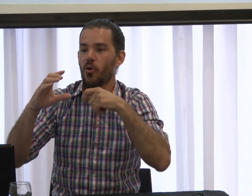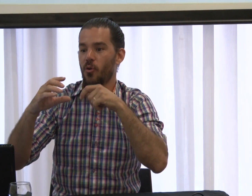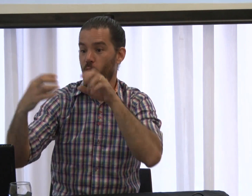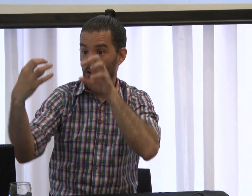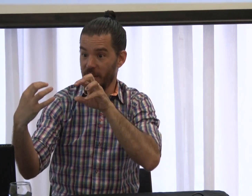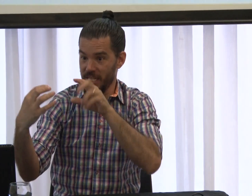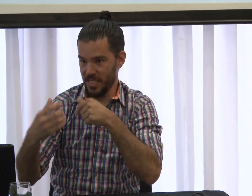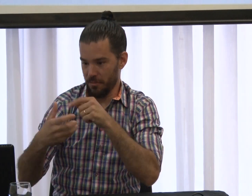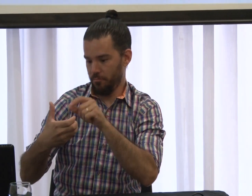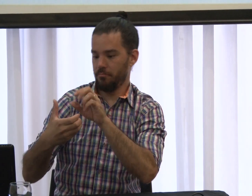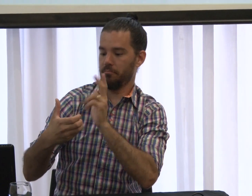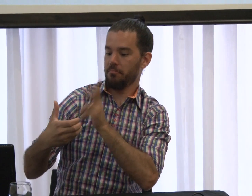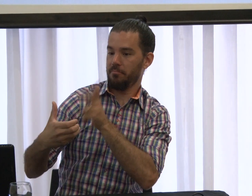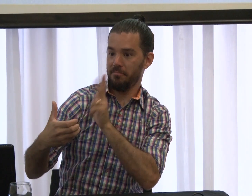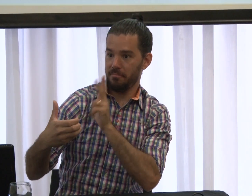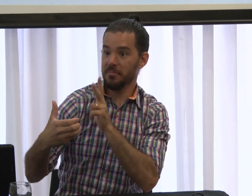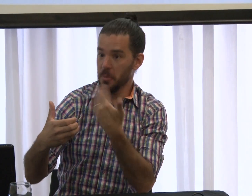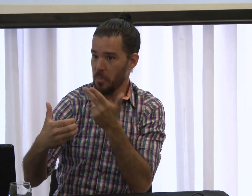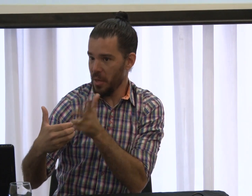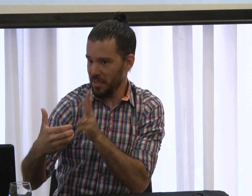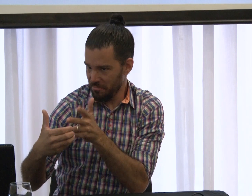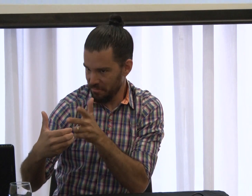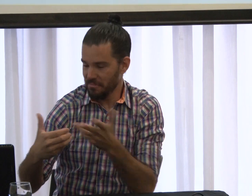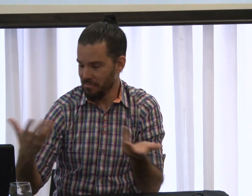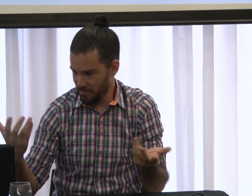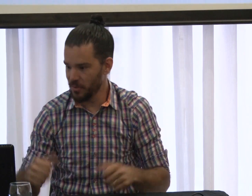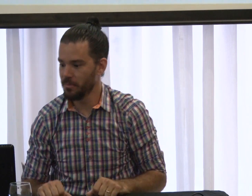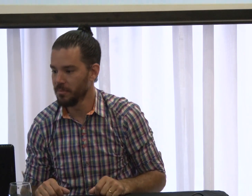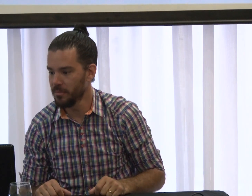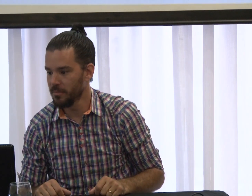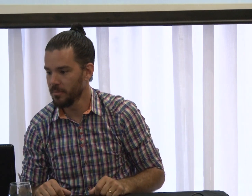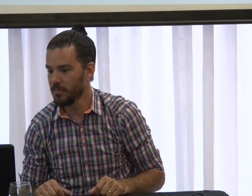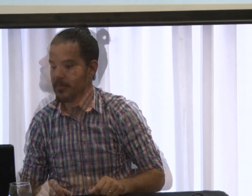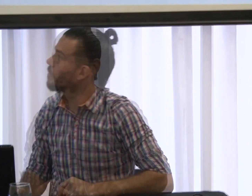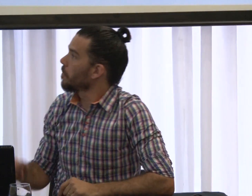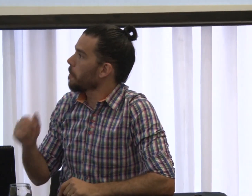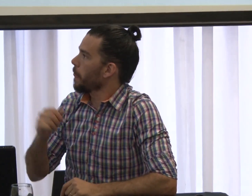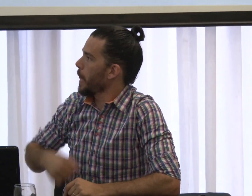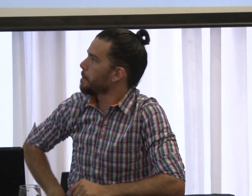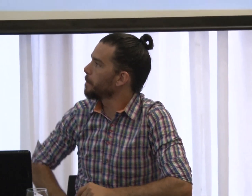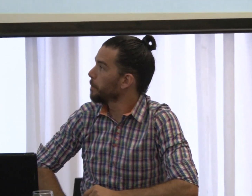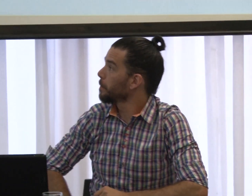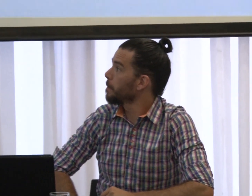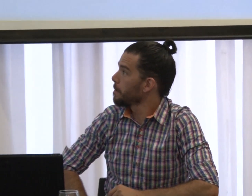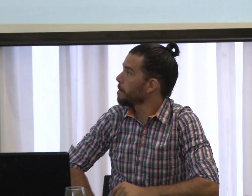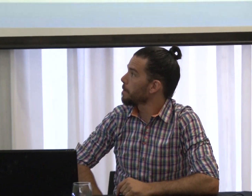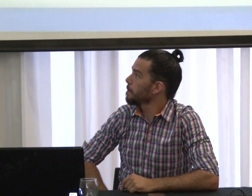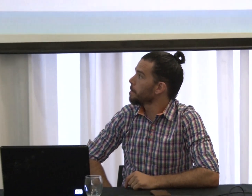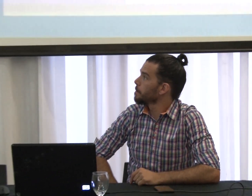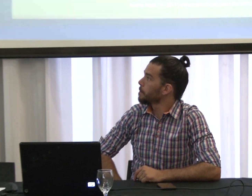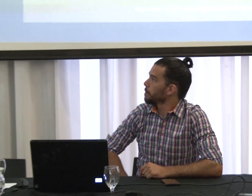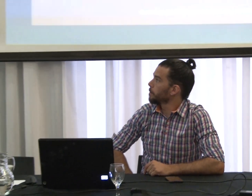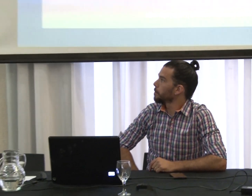Los videos, dice, por ejemplo, podemos hablar en conferencia por camarita. Y también, por ejemplo, con el tema de